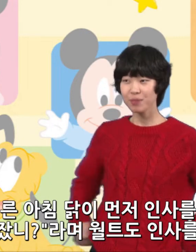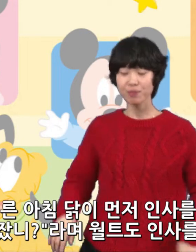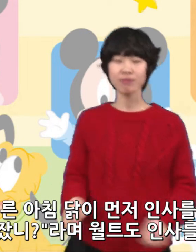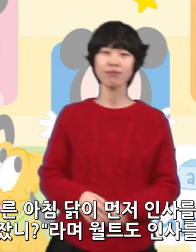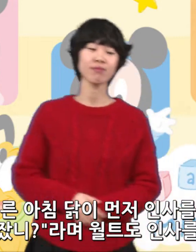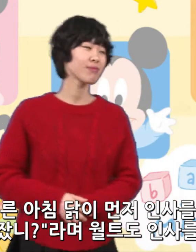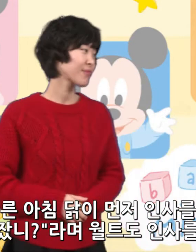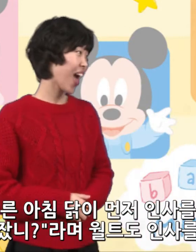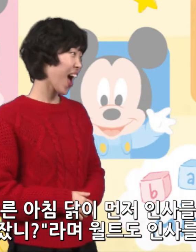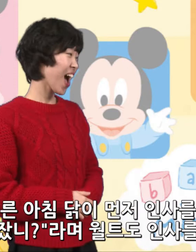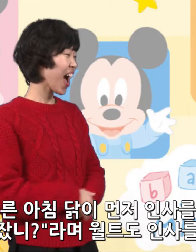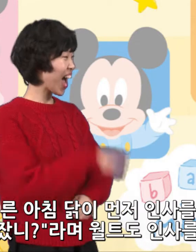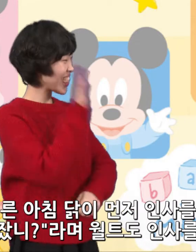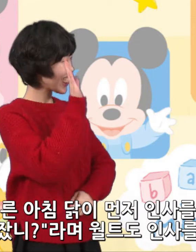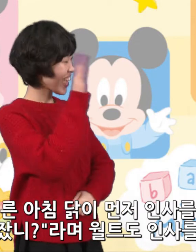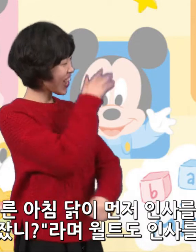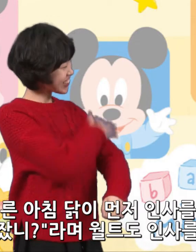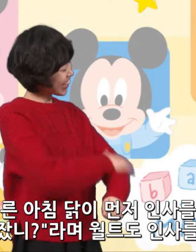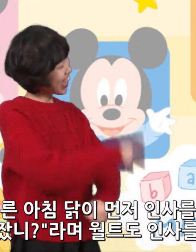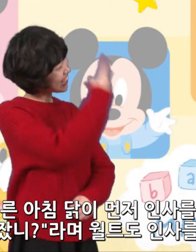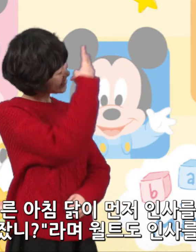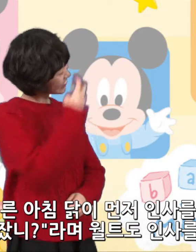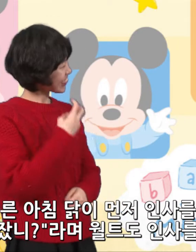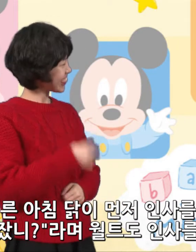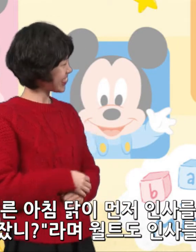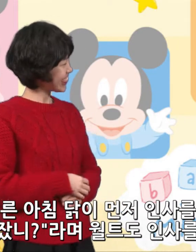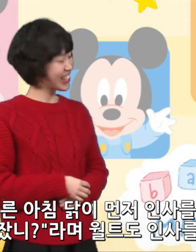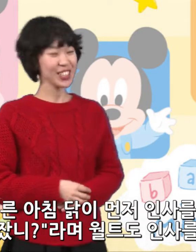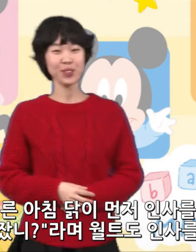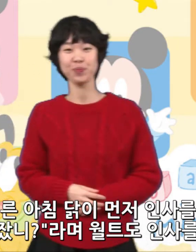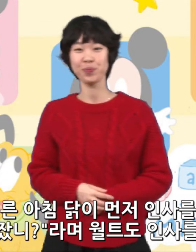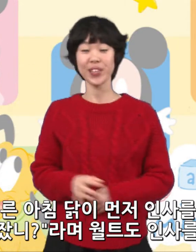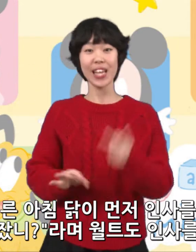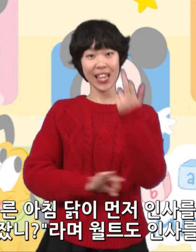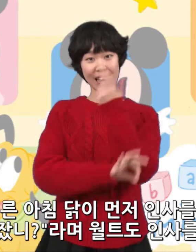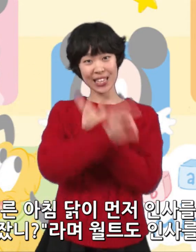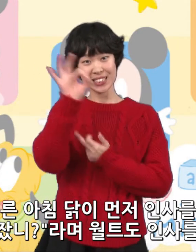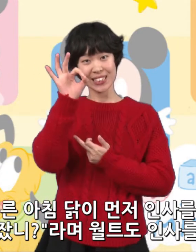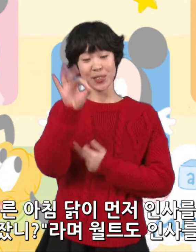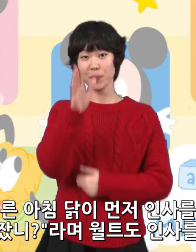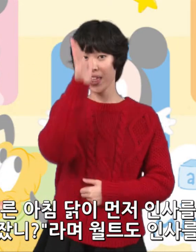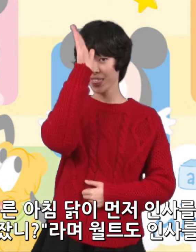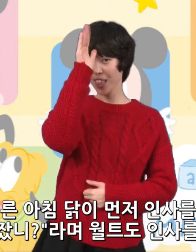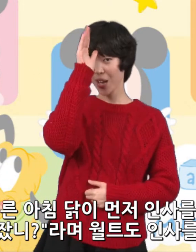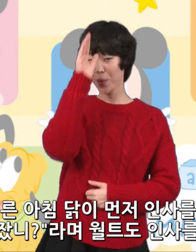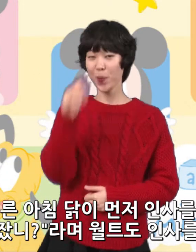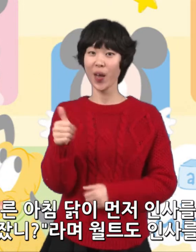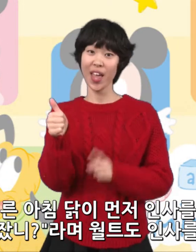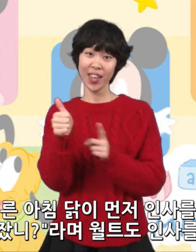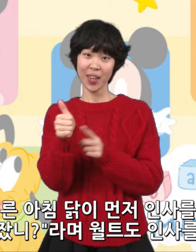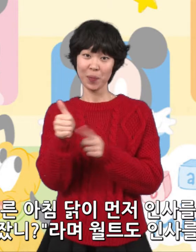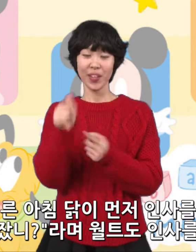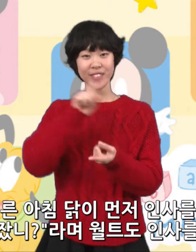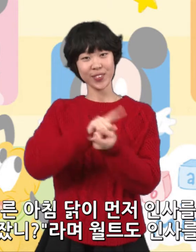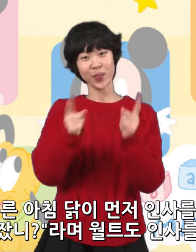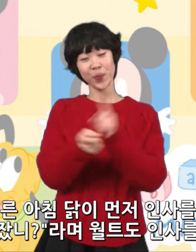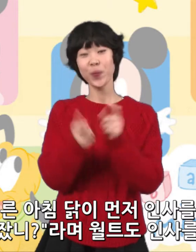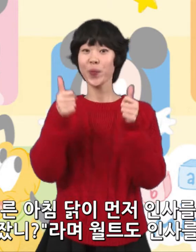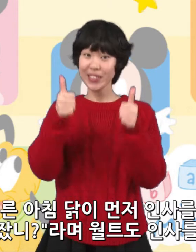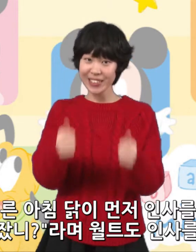꼬꼬댁! 이른 아침 닭이 먼저 인사를 하면 안녕 꼬꼬야 잘 잤니? 라며 월트도